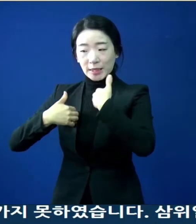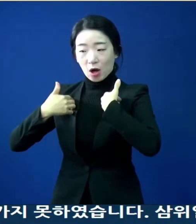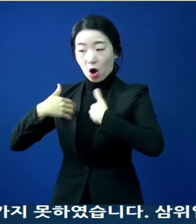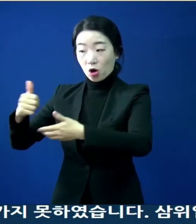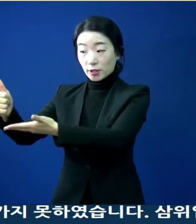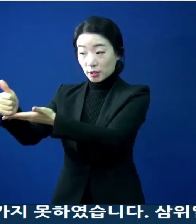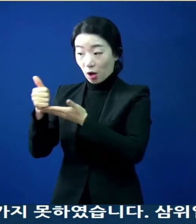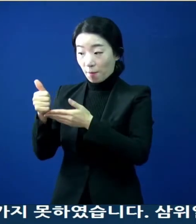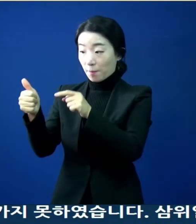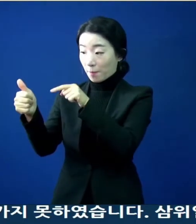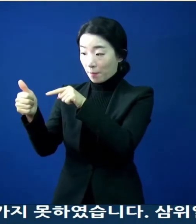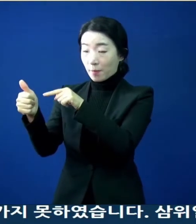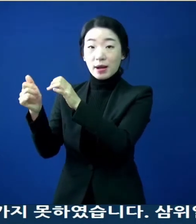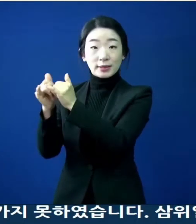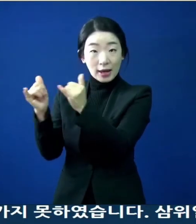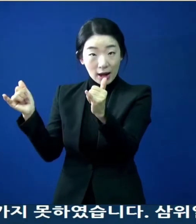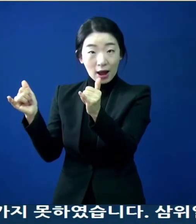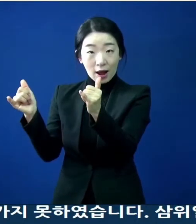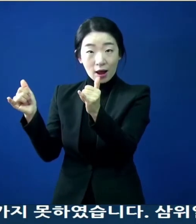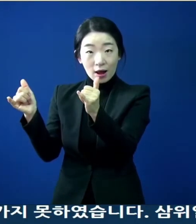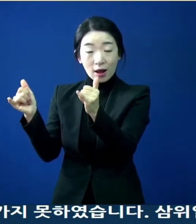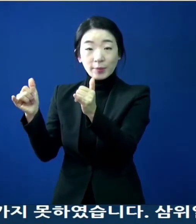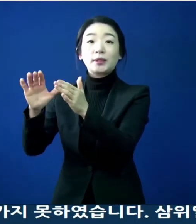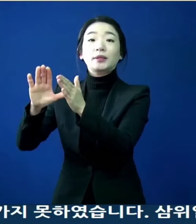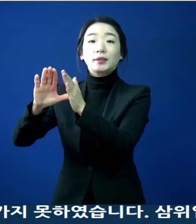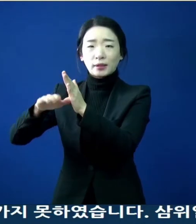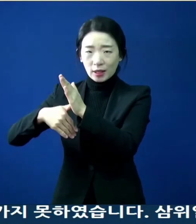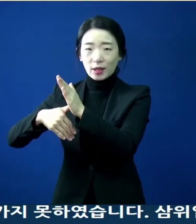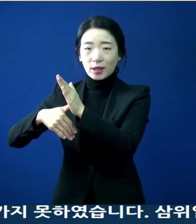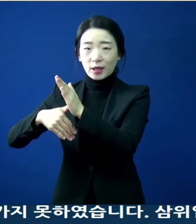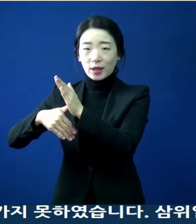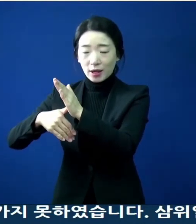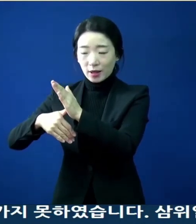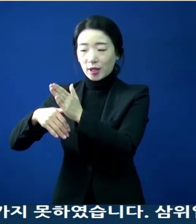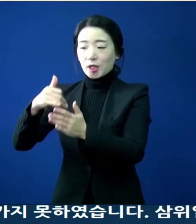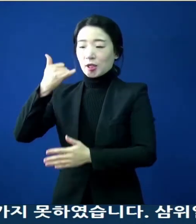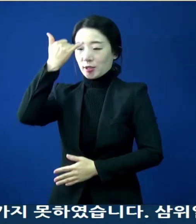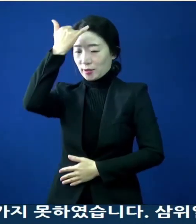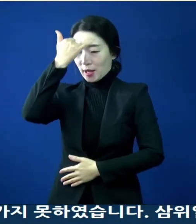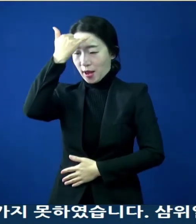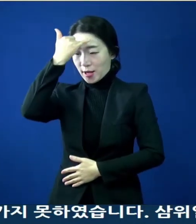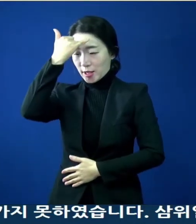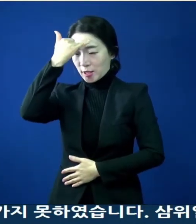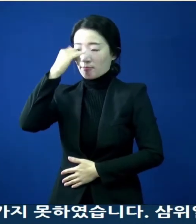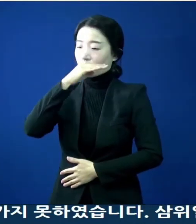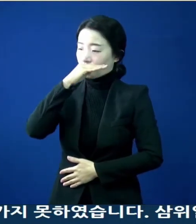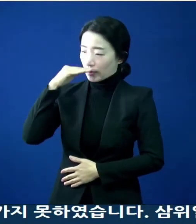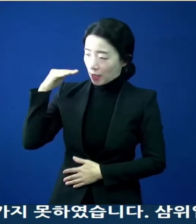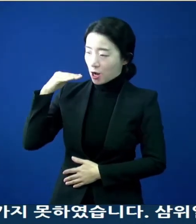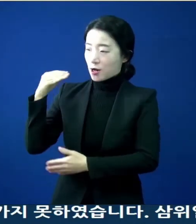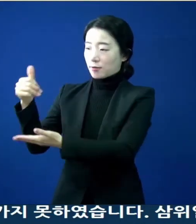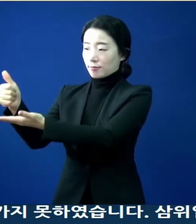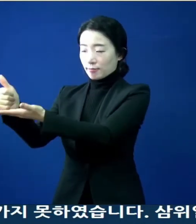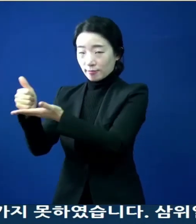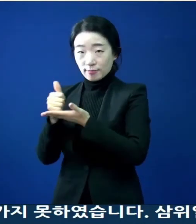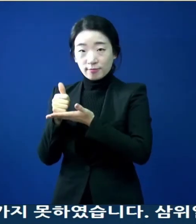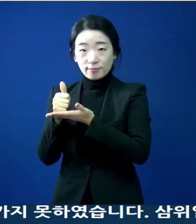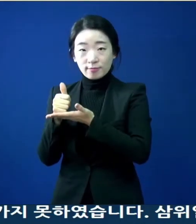그 대상을 예의를 갖추어서 대접하는 것에서 끝나지 않았습니다. 그